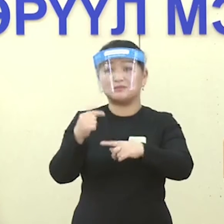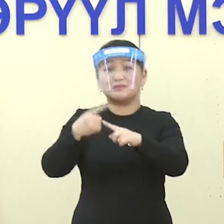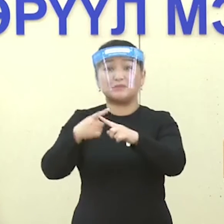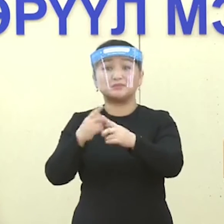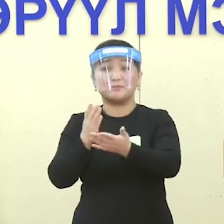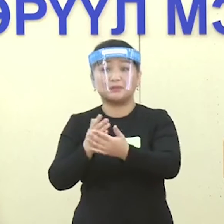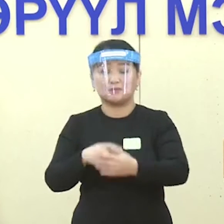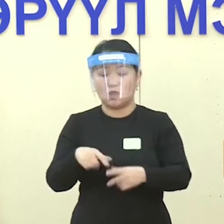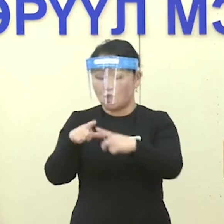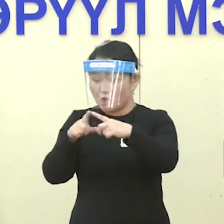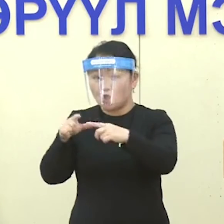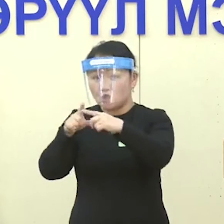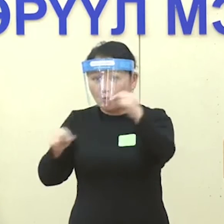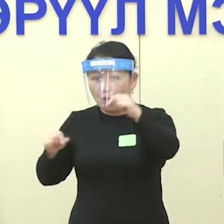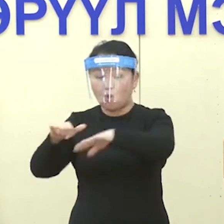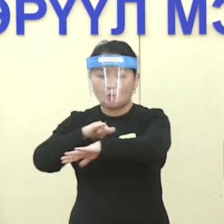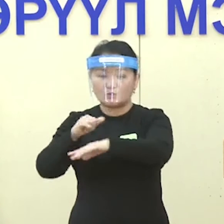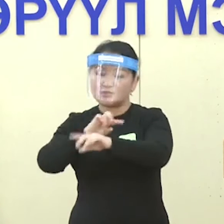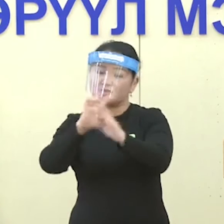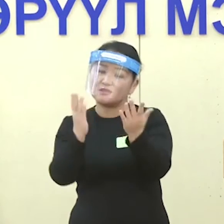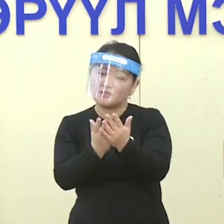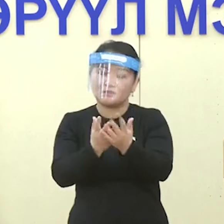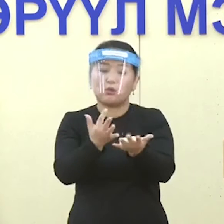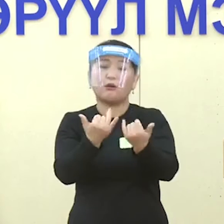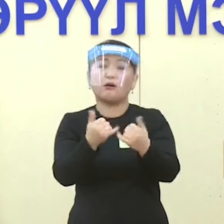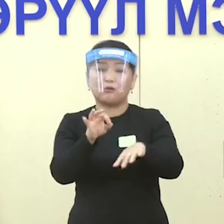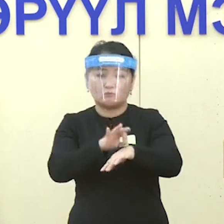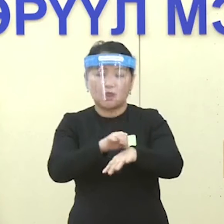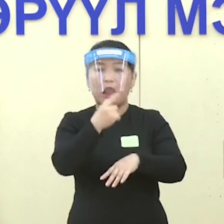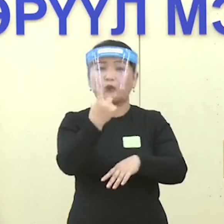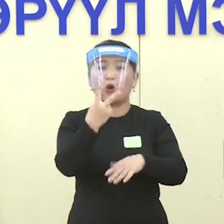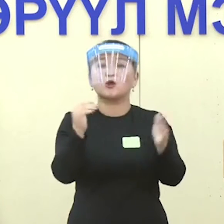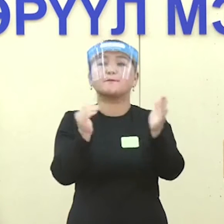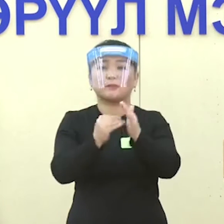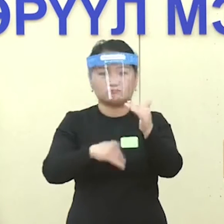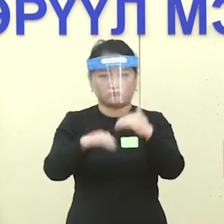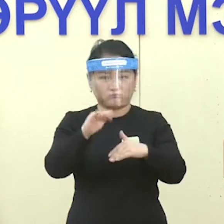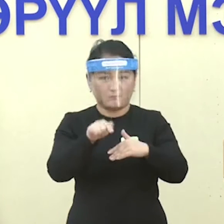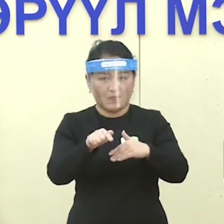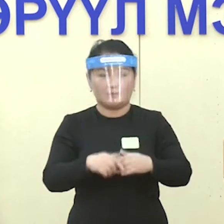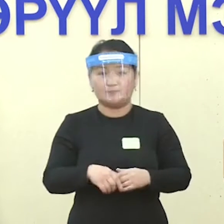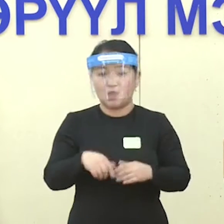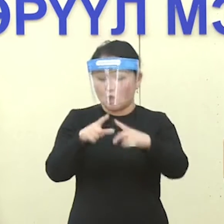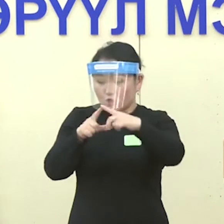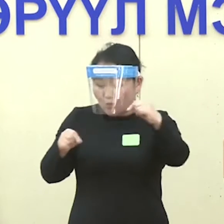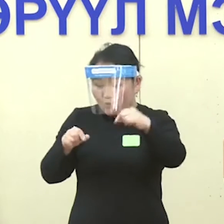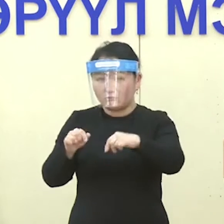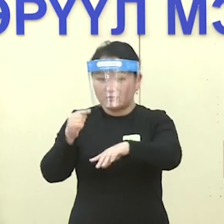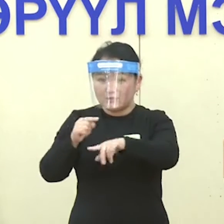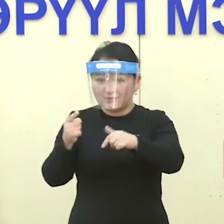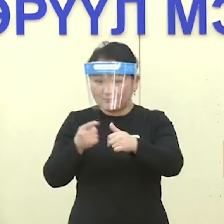За ингайд мүн япон үлсэд бүртөгцэн нит халтуырин тұ ару нәмег гаруы болсан байна. За му нь япон үлсэд бүртөгцэн